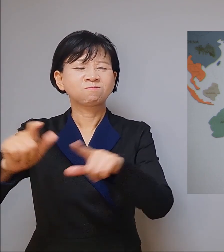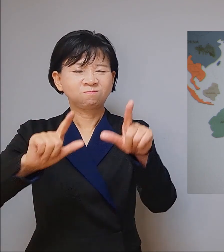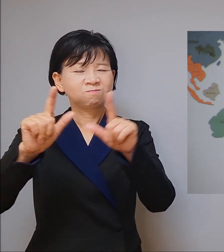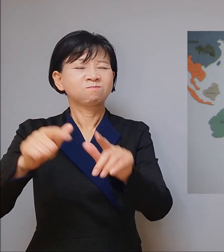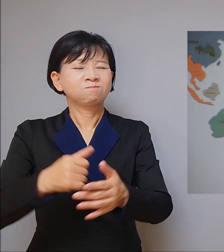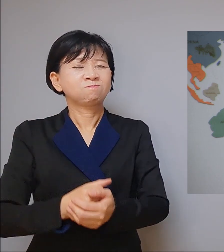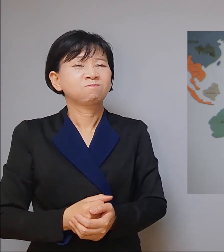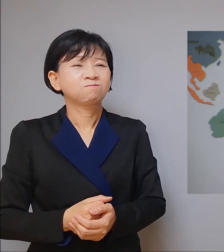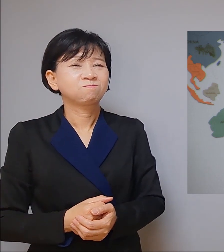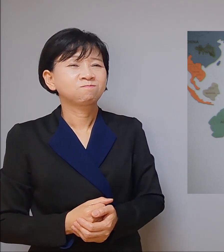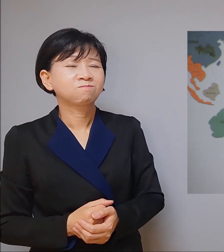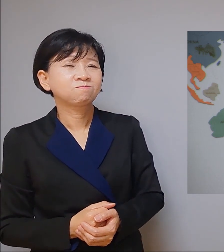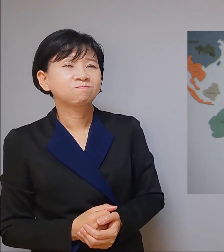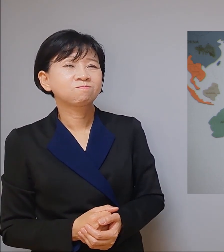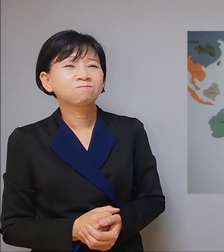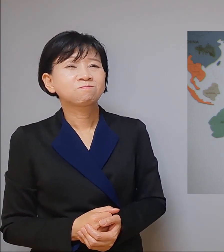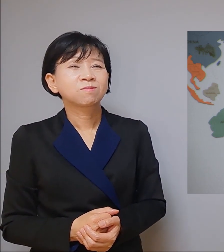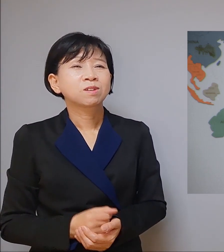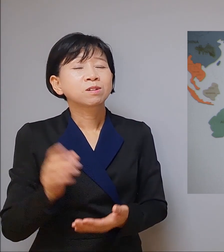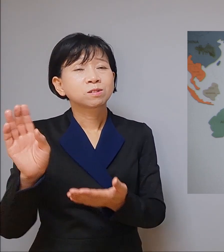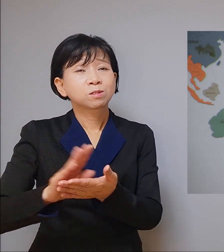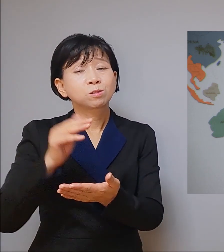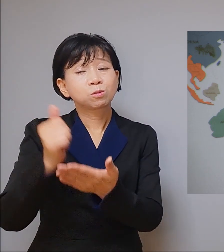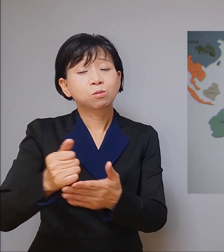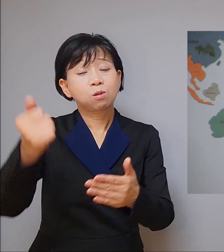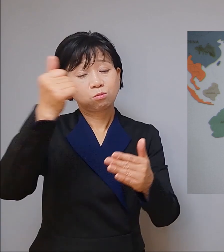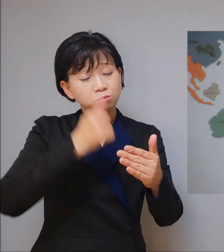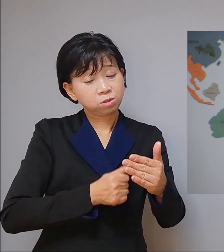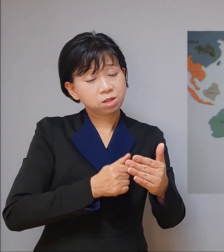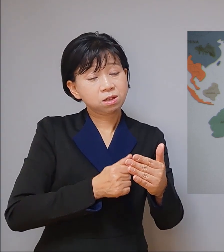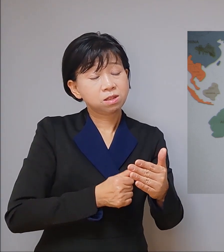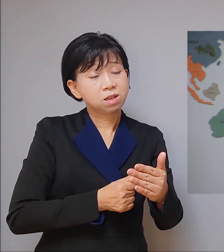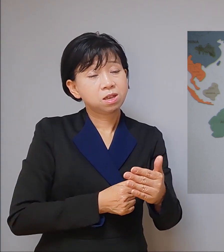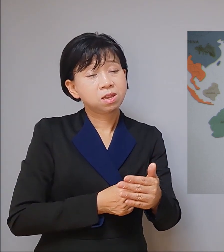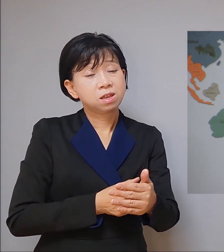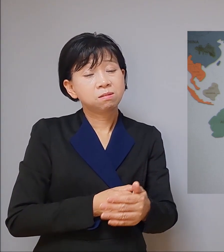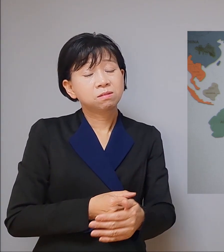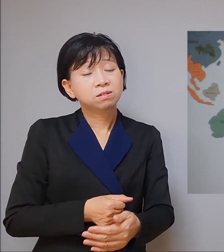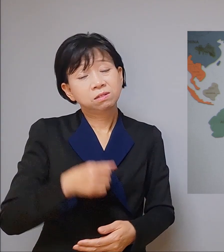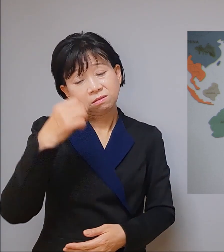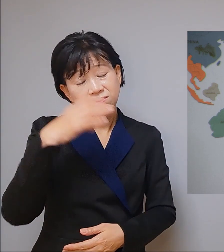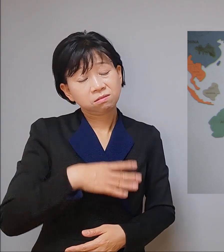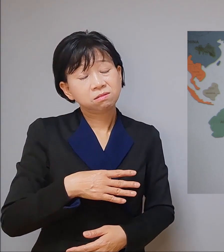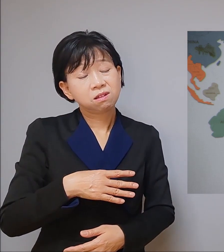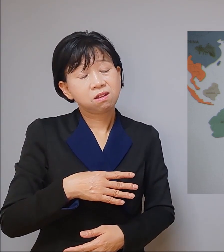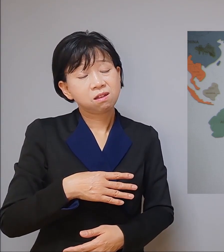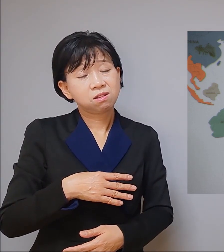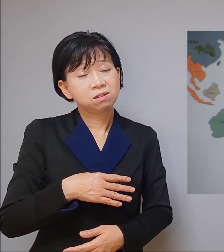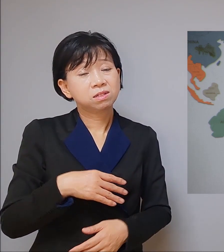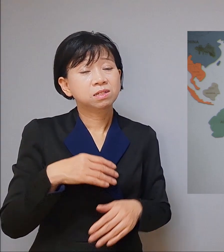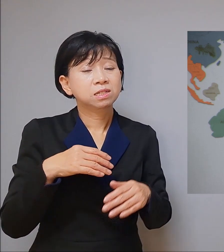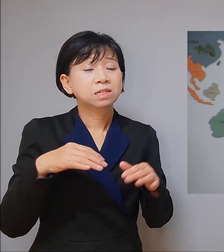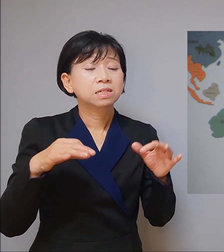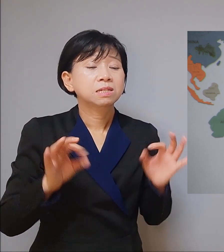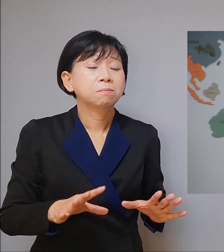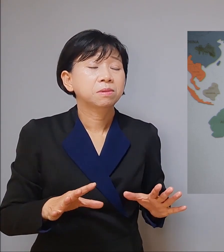그런데 여기서 말하는 것은 더 큰 의미가 있습니다. 그리스도가 우리 안에 단순히 거하시는 게 아니고 사신다는